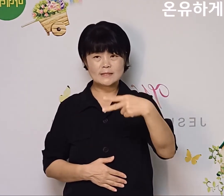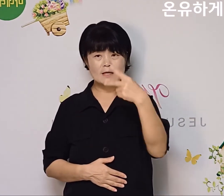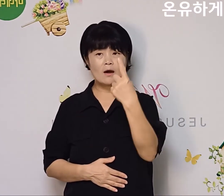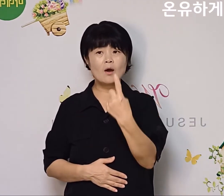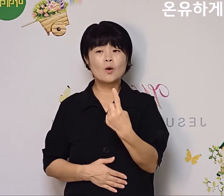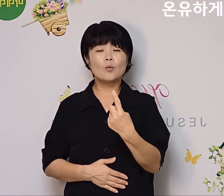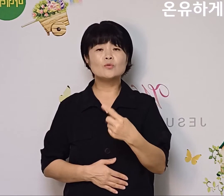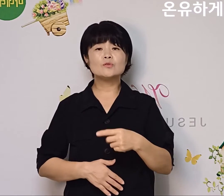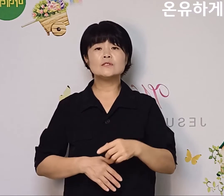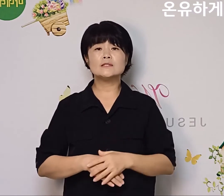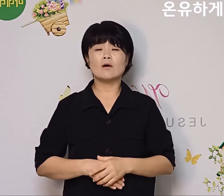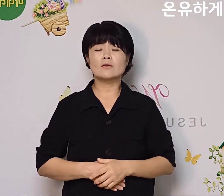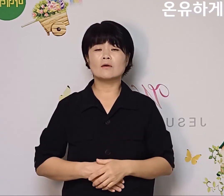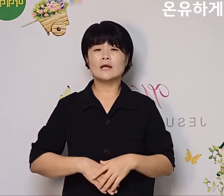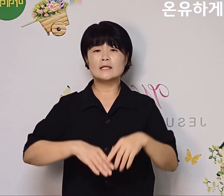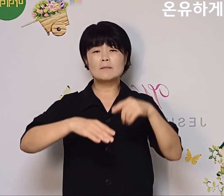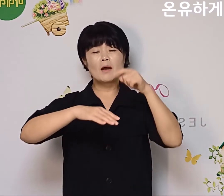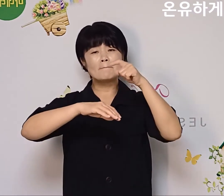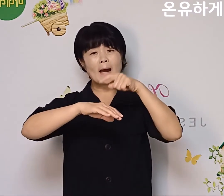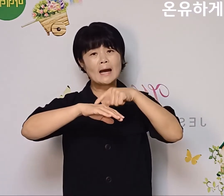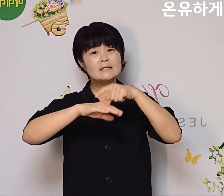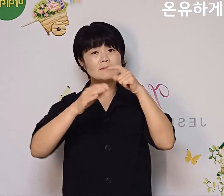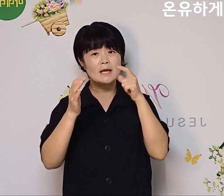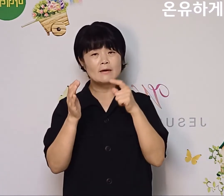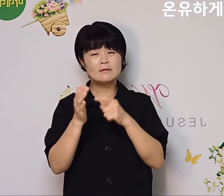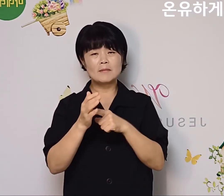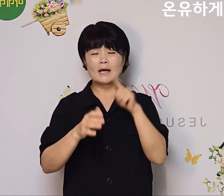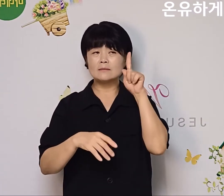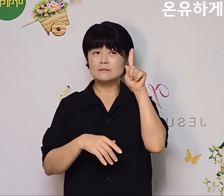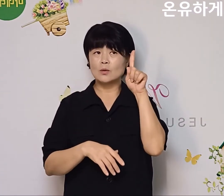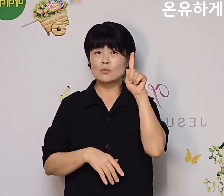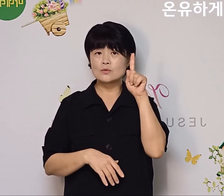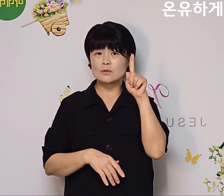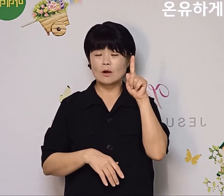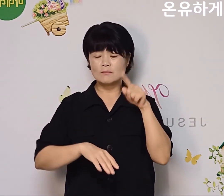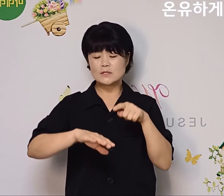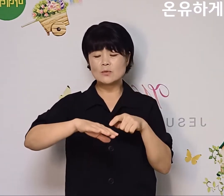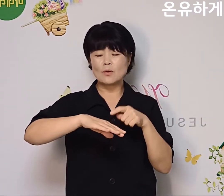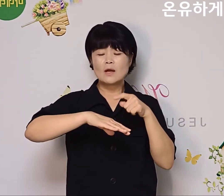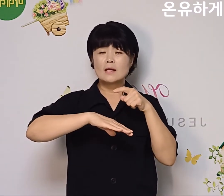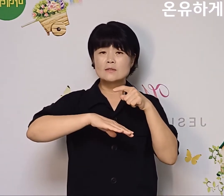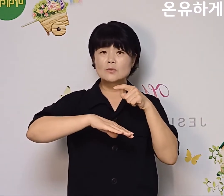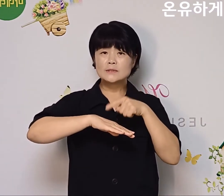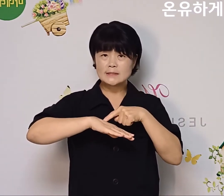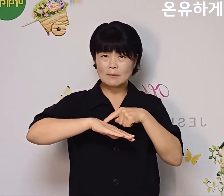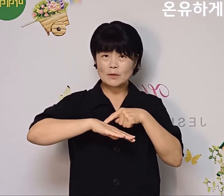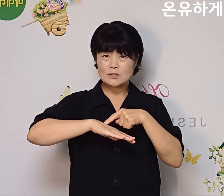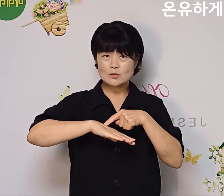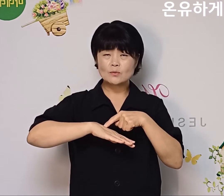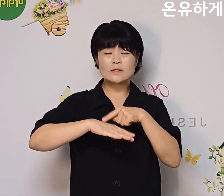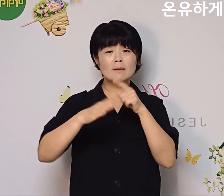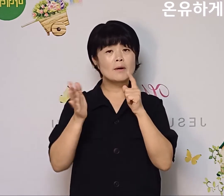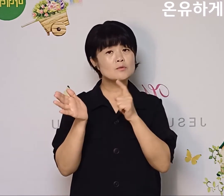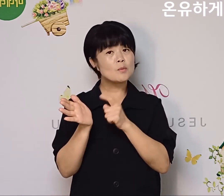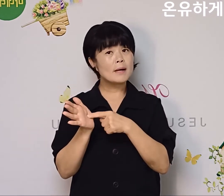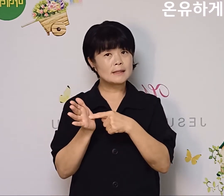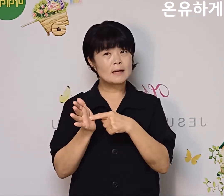똑같죠? 온유는 어떻게 하냐면 마음이에요. 마음 오른손 검지로 왼손 손등 한 번, 손바닥 한